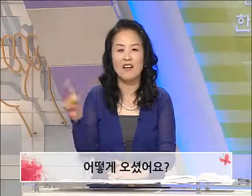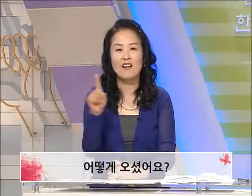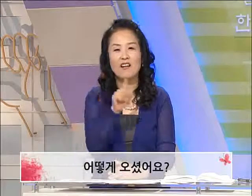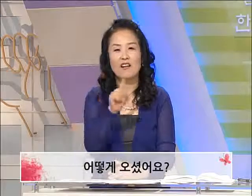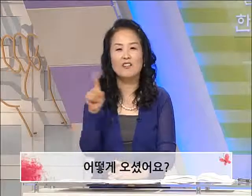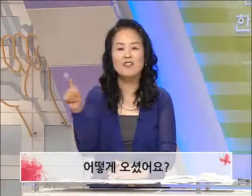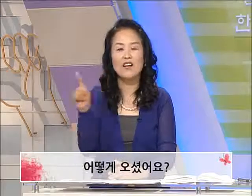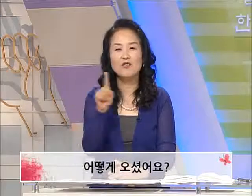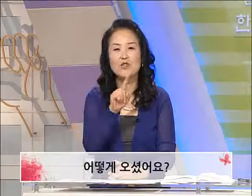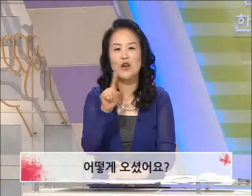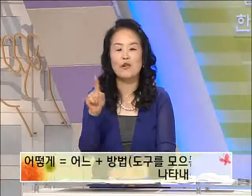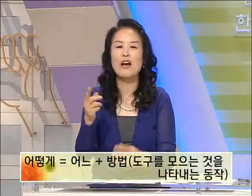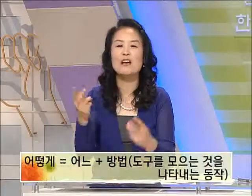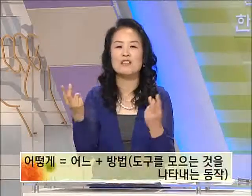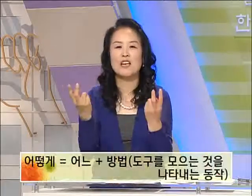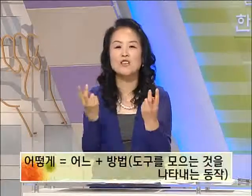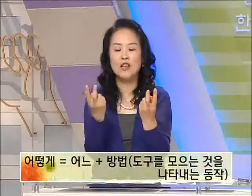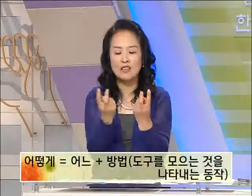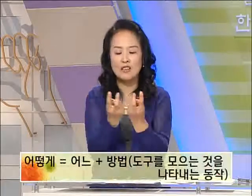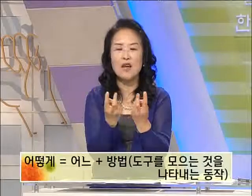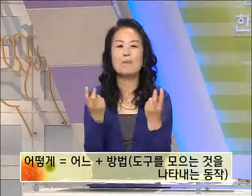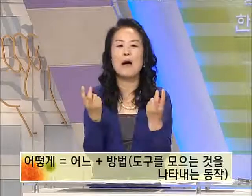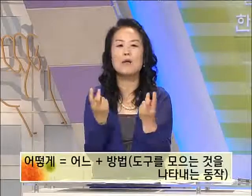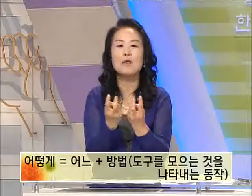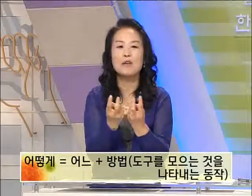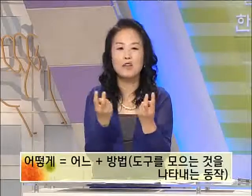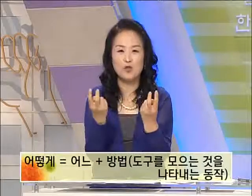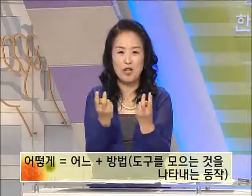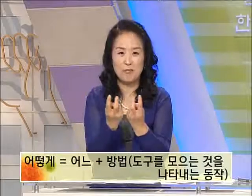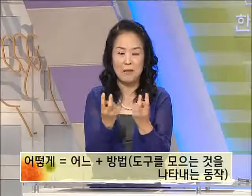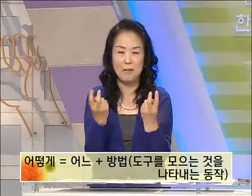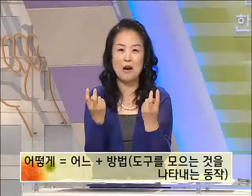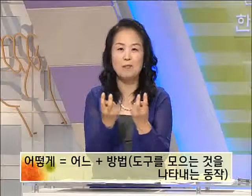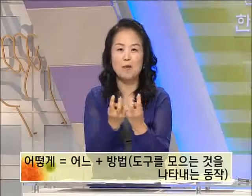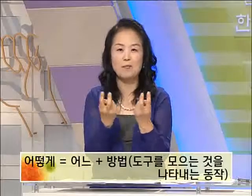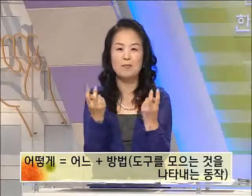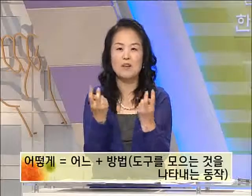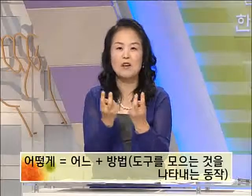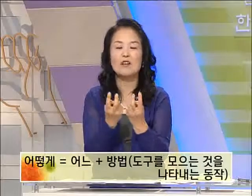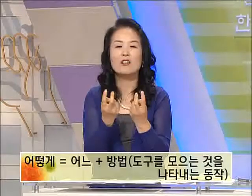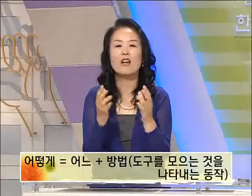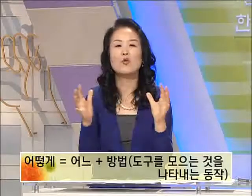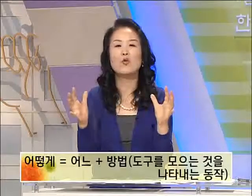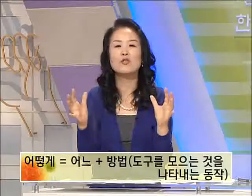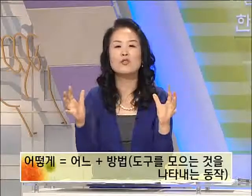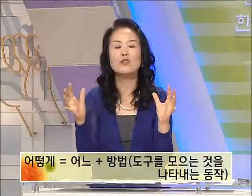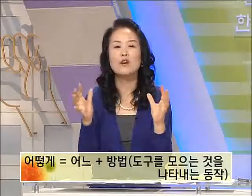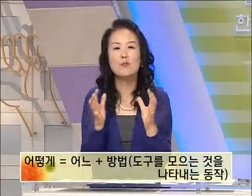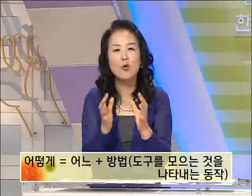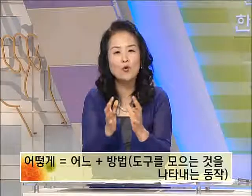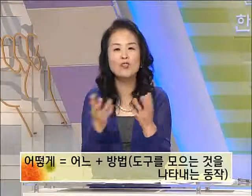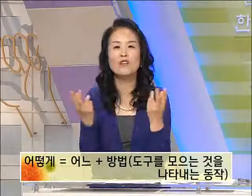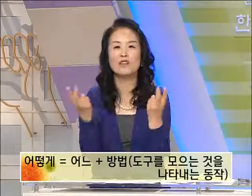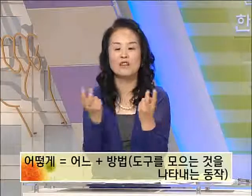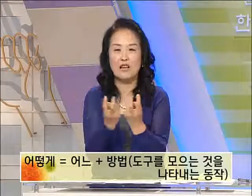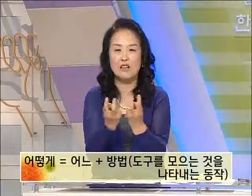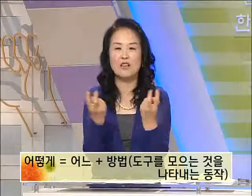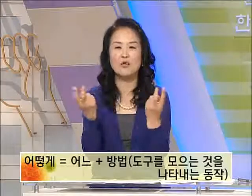어느 수화와, 이 수화는 방법이라는 수화입니다. 방법, 어떠한 도구를 모으는 것을 나타내는